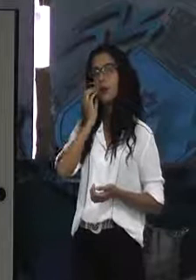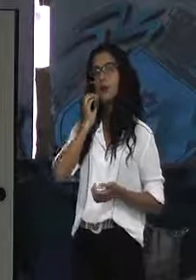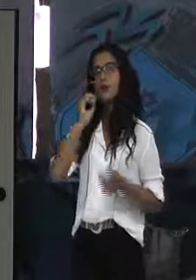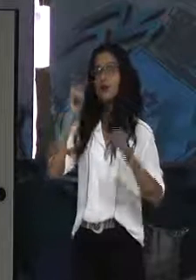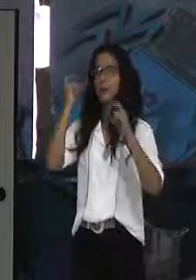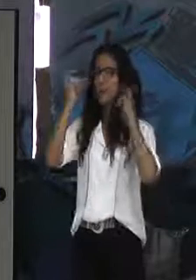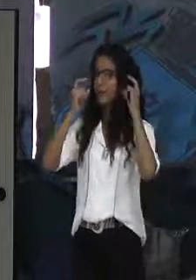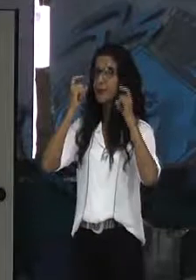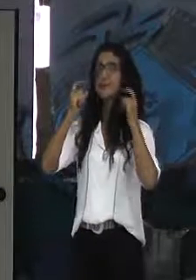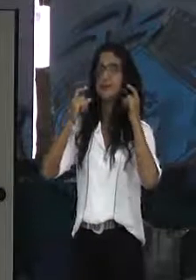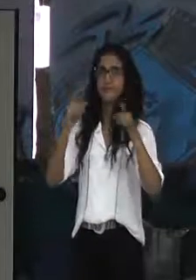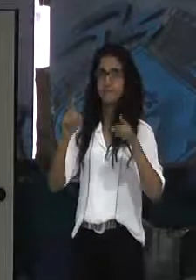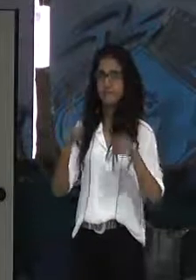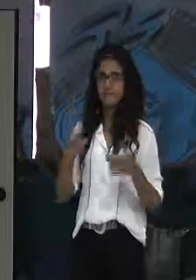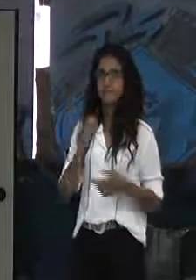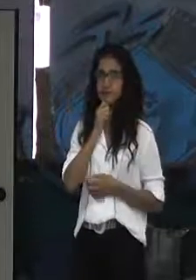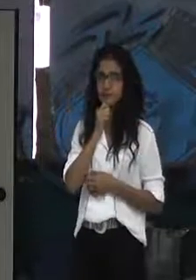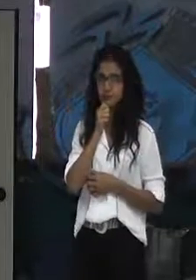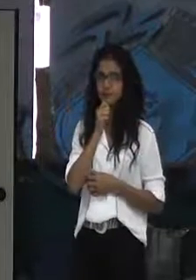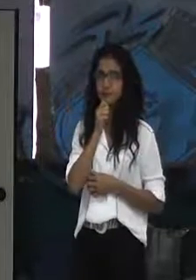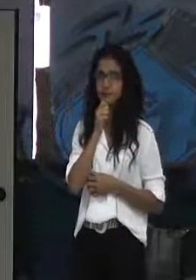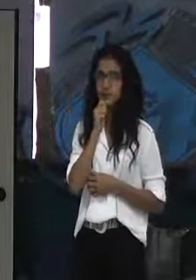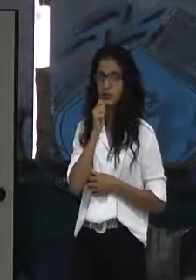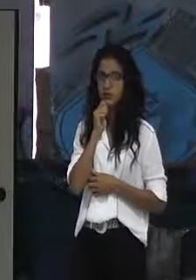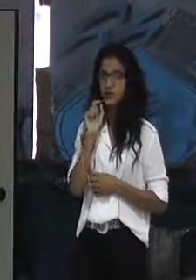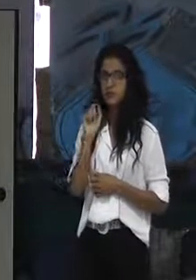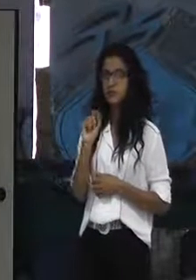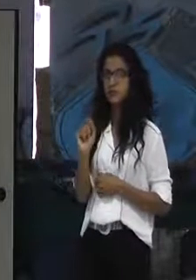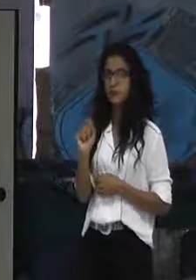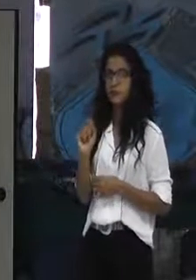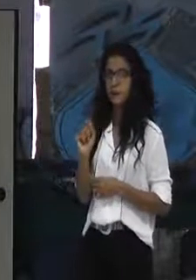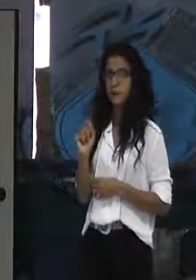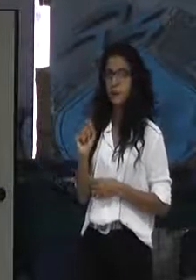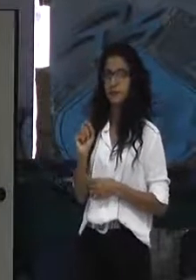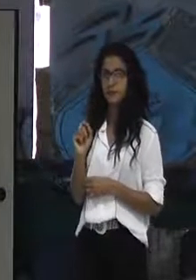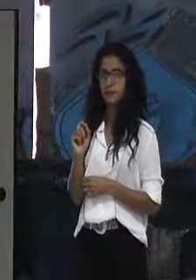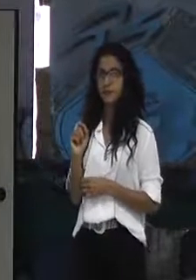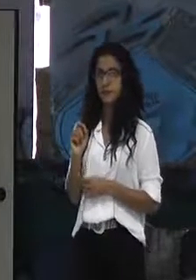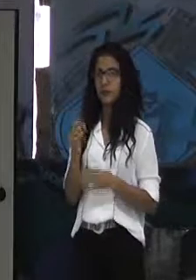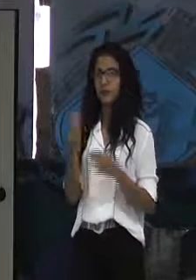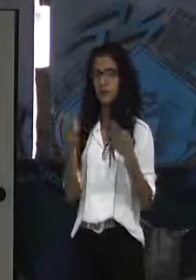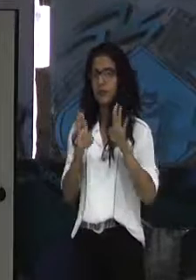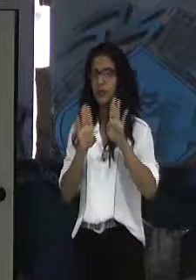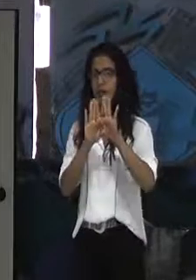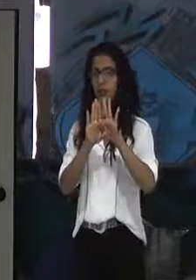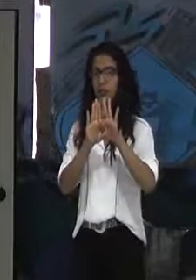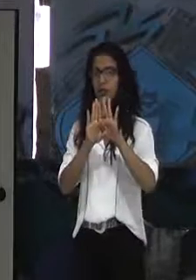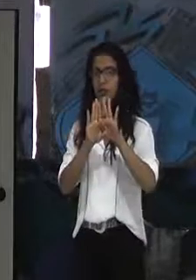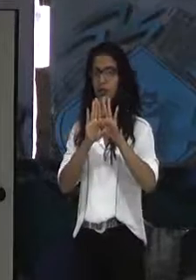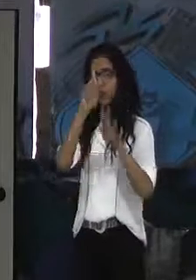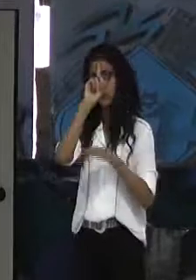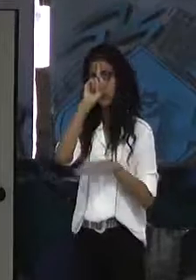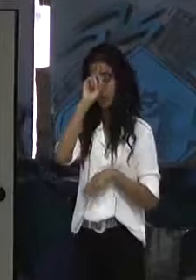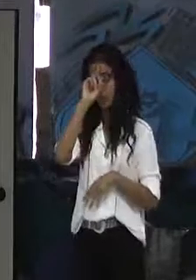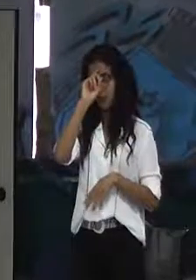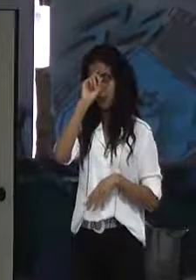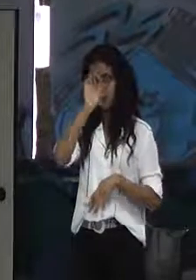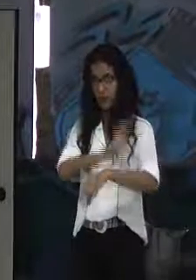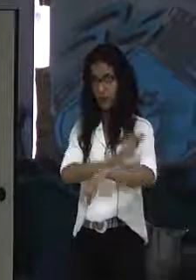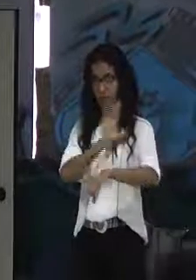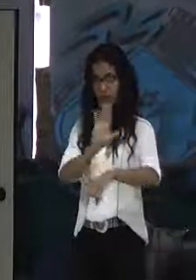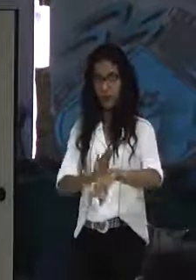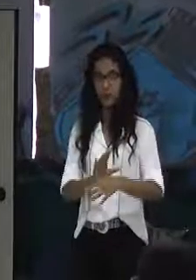preocupados com essa ação, não é, de desativação do Hospital Geral Luiziana Filho. E aqui, fazendo um breve